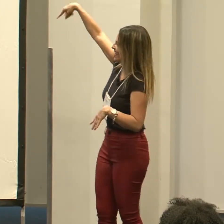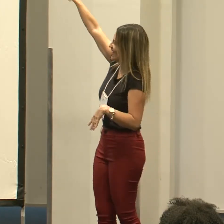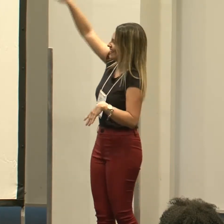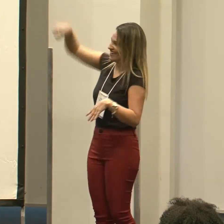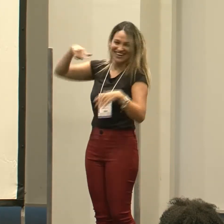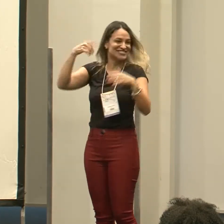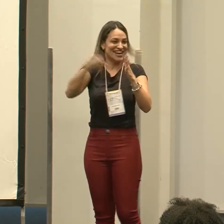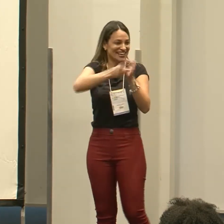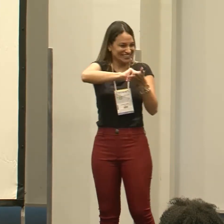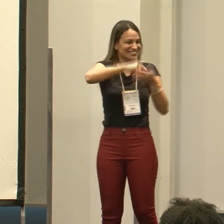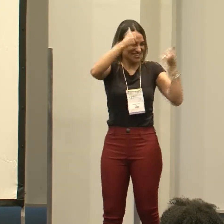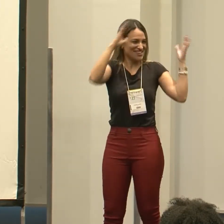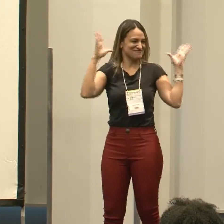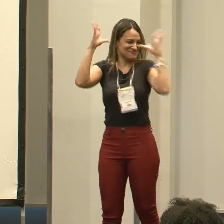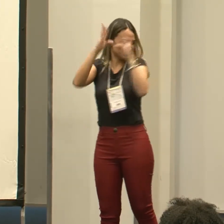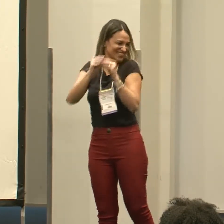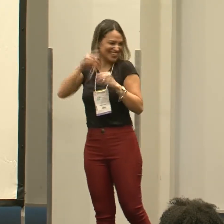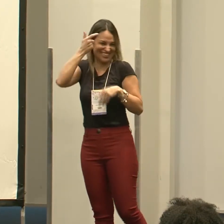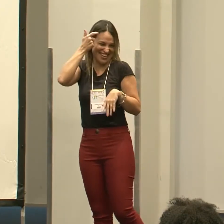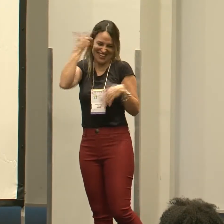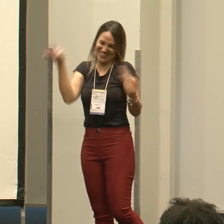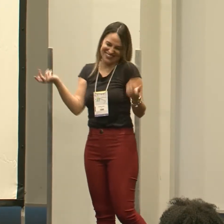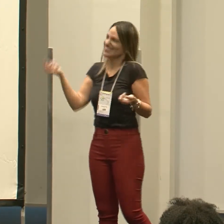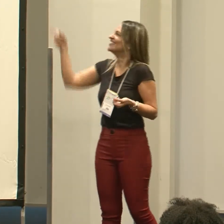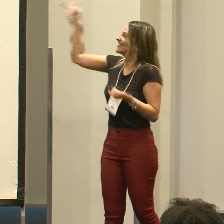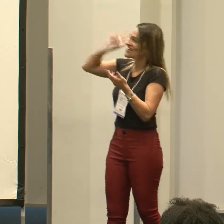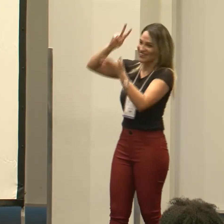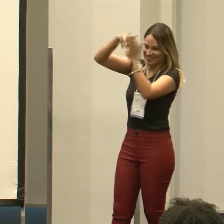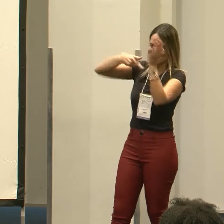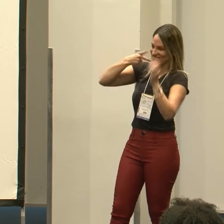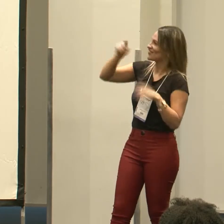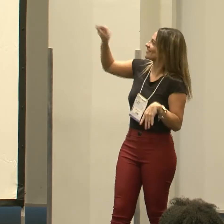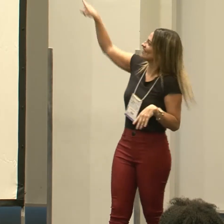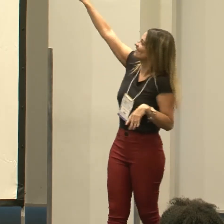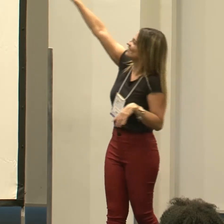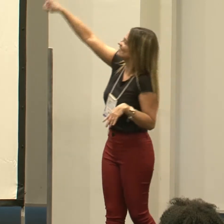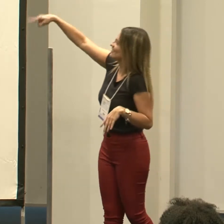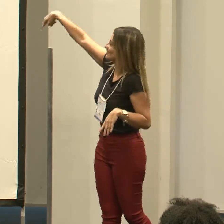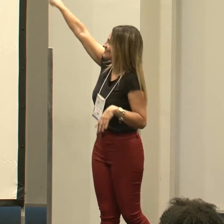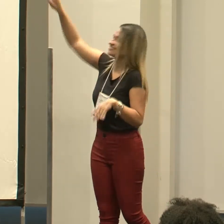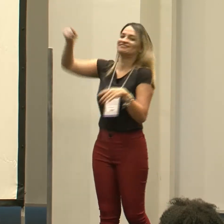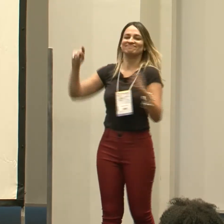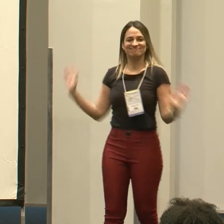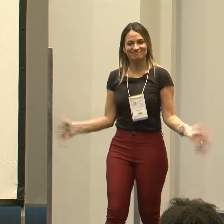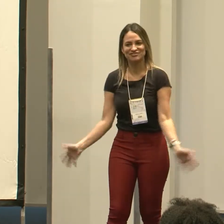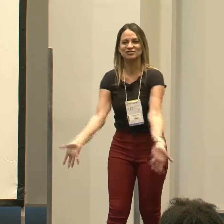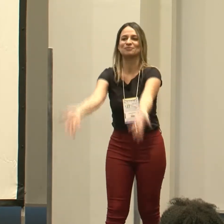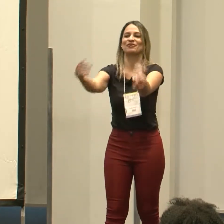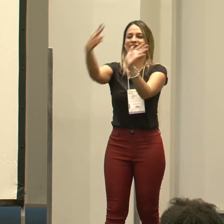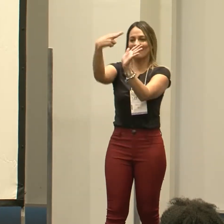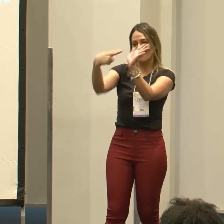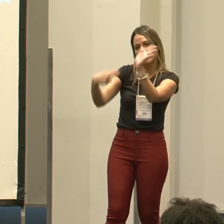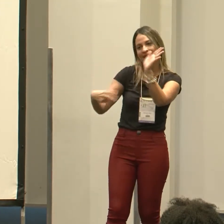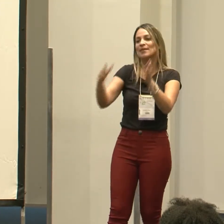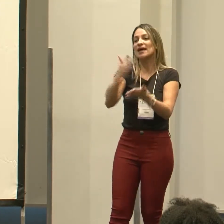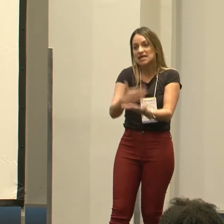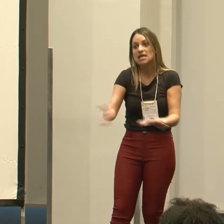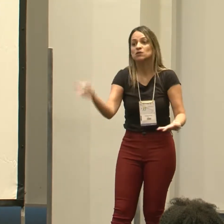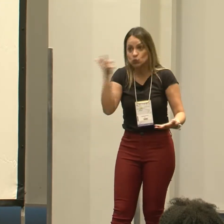Esqueci de explicar, gente, desculpa. Na verdade, esse é o fechamento da história, vocês podem ler. sobre o estímulo